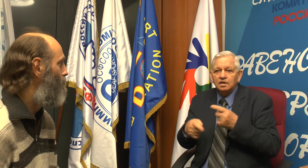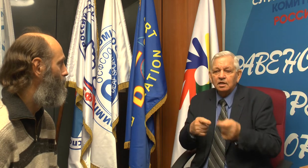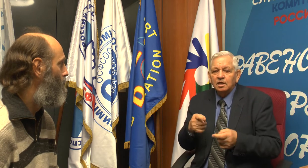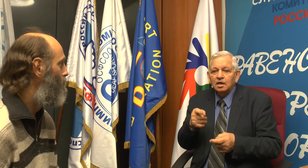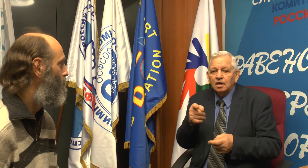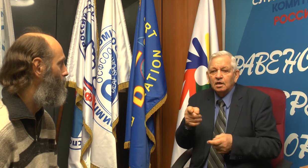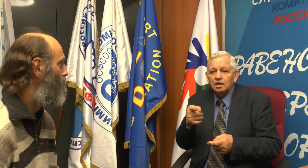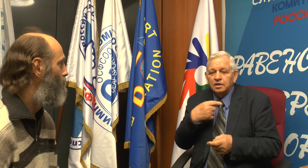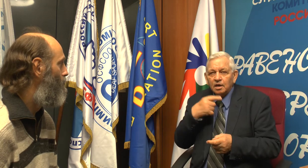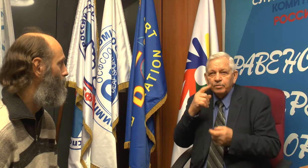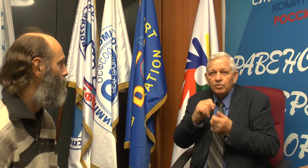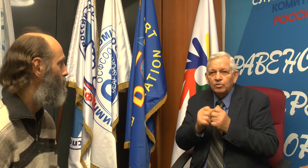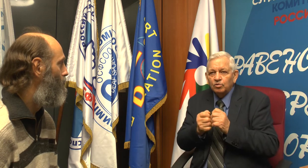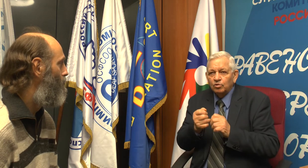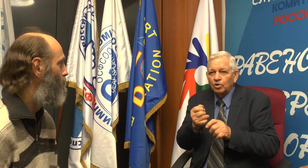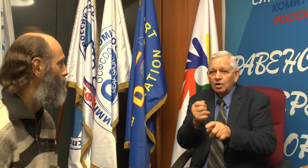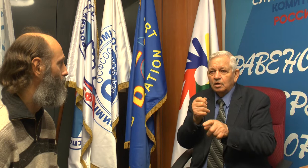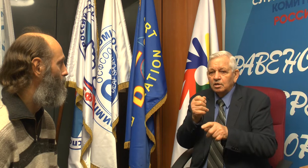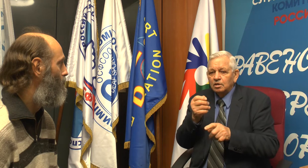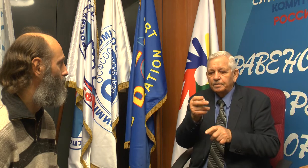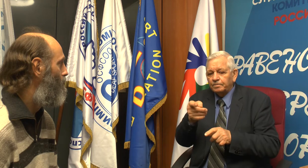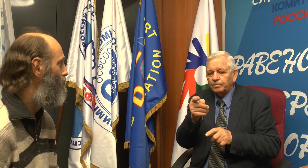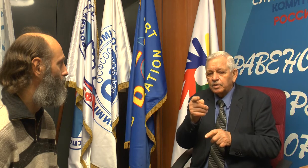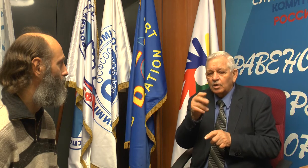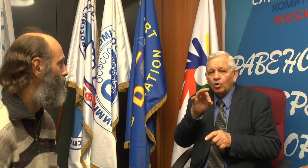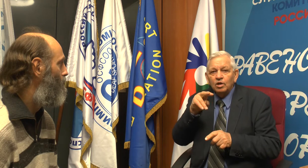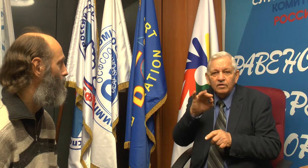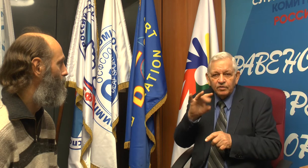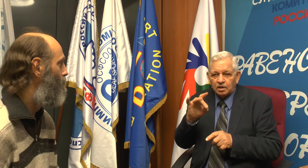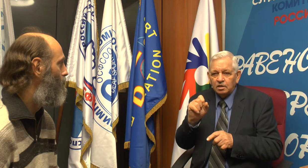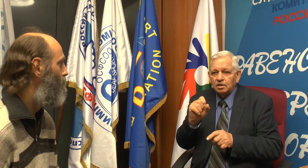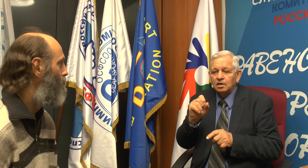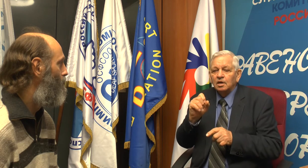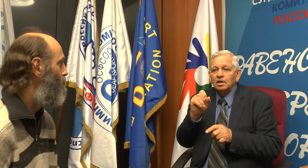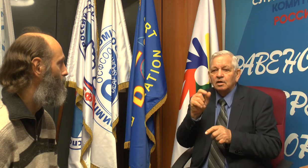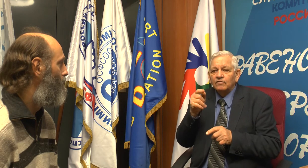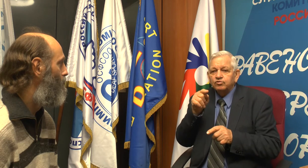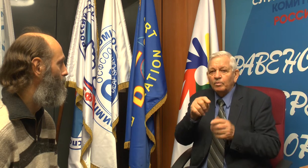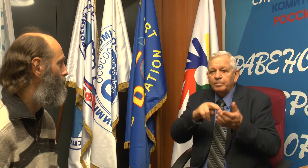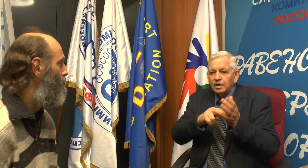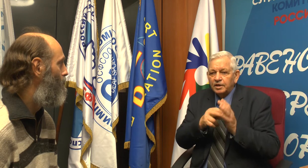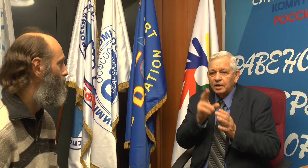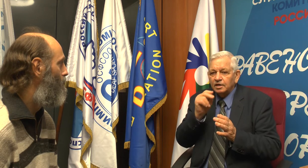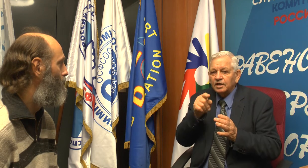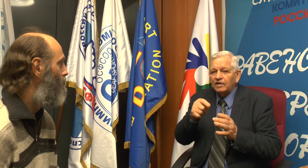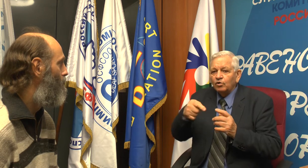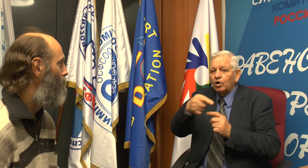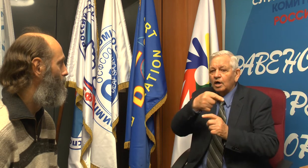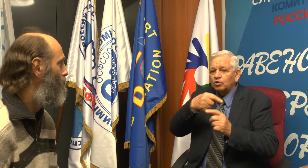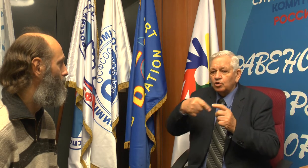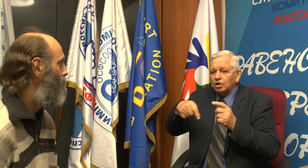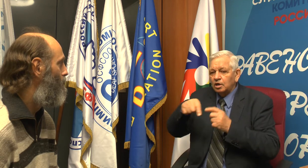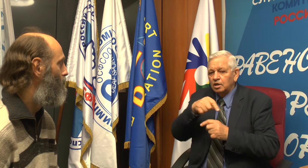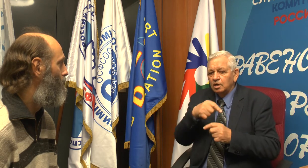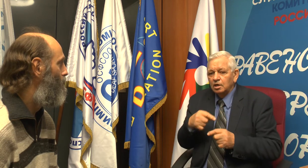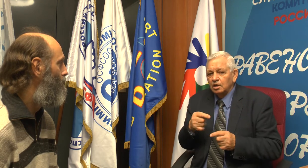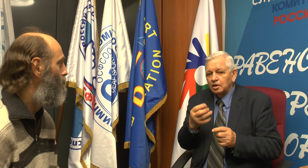далее. Я помню Олифера в том плане, когда его окружали